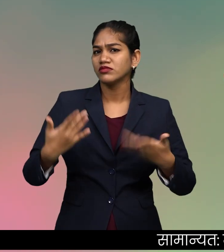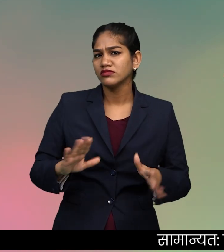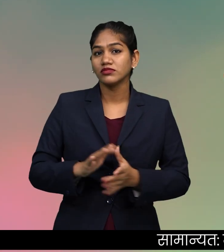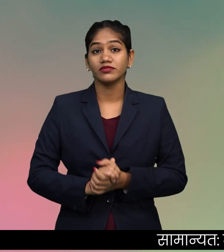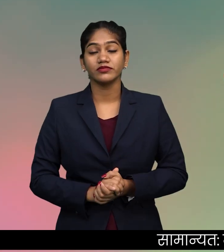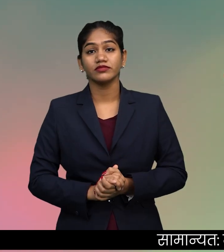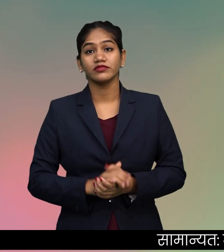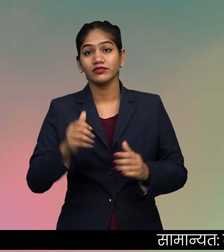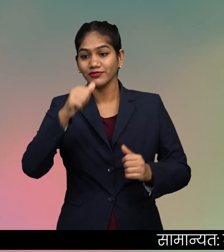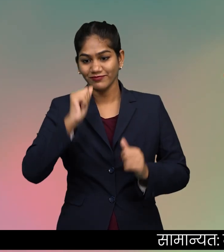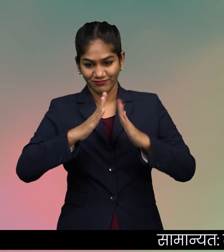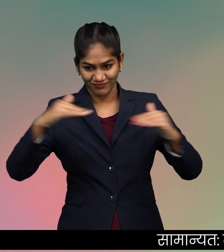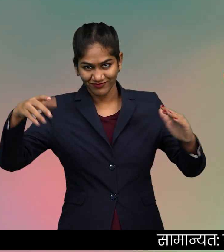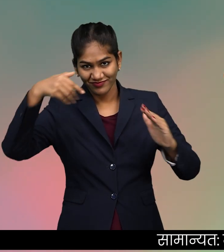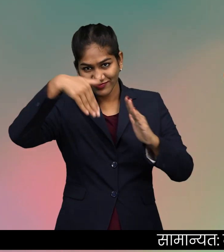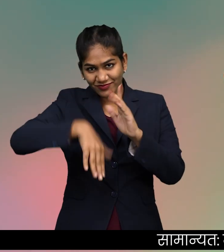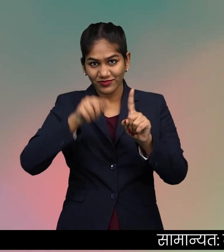सामान्यतः महासागरांचे तापमान